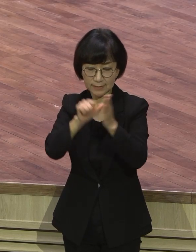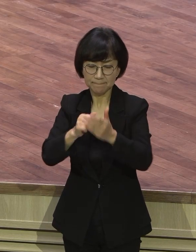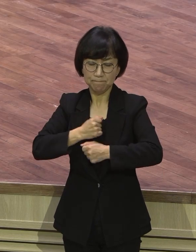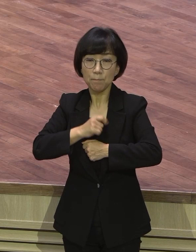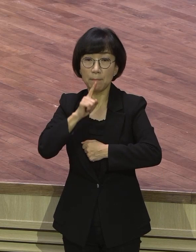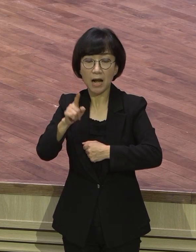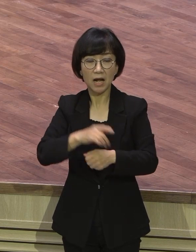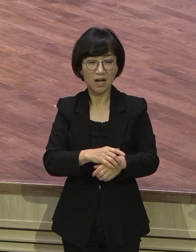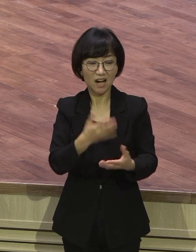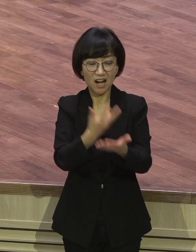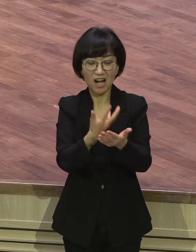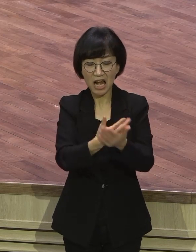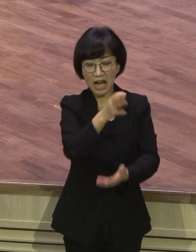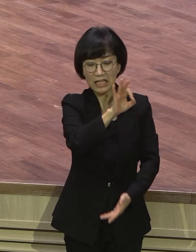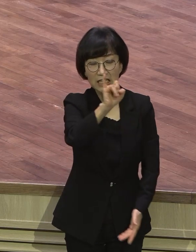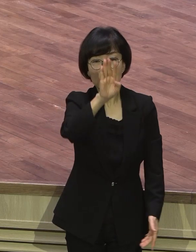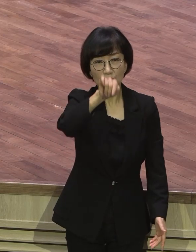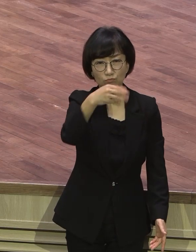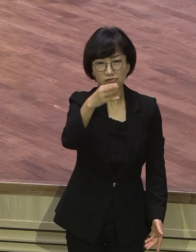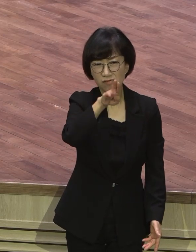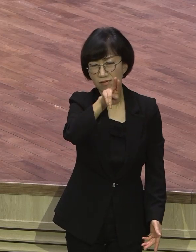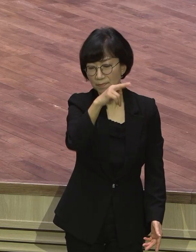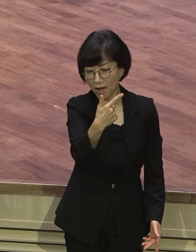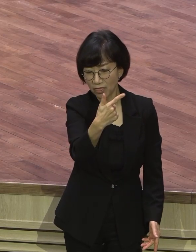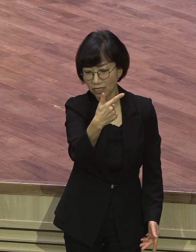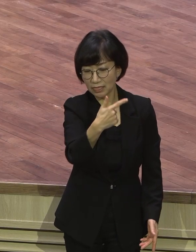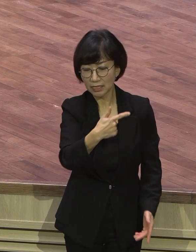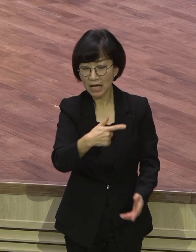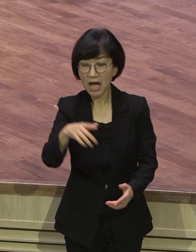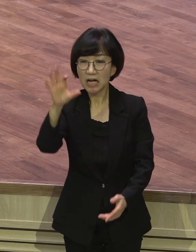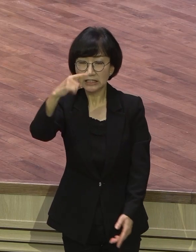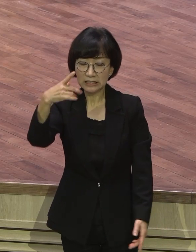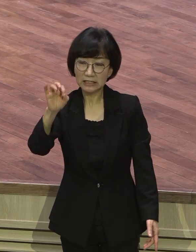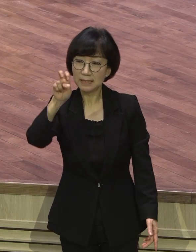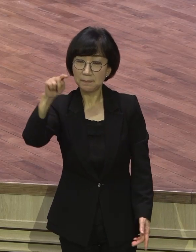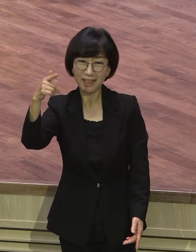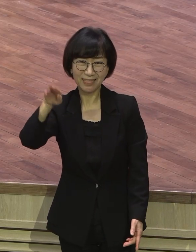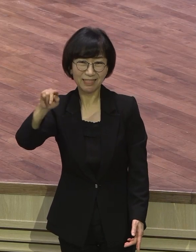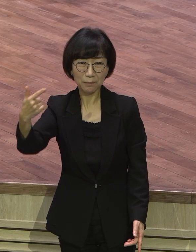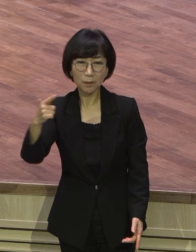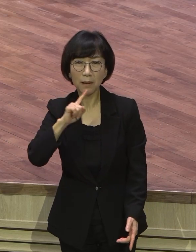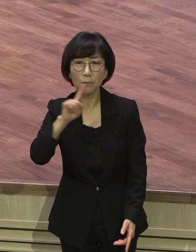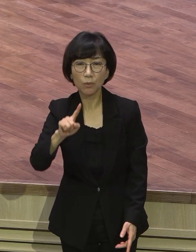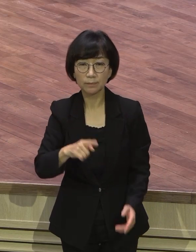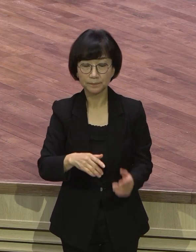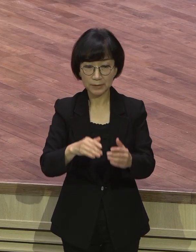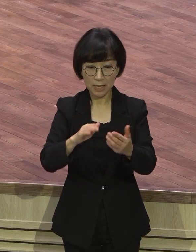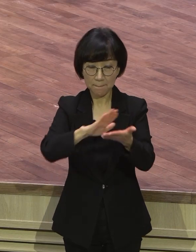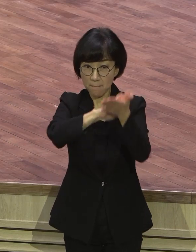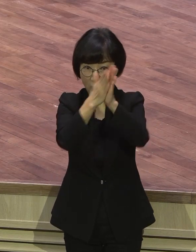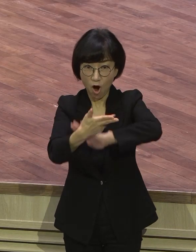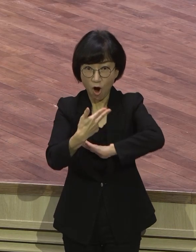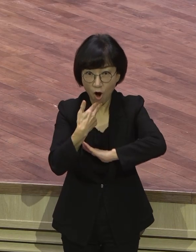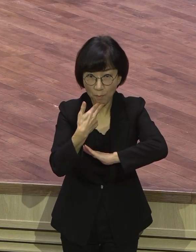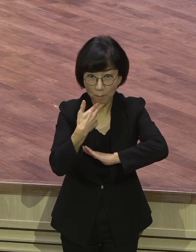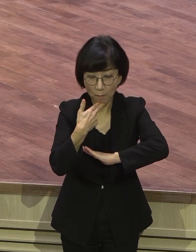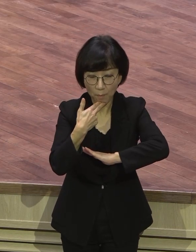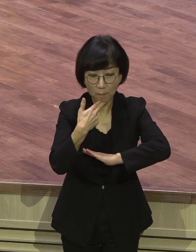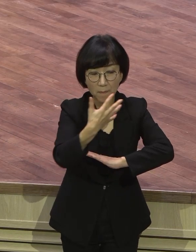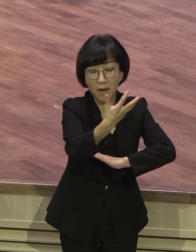이불변 엉 만변 입니다 이불변 엉 만변 이 무슨 말인가 하면 변하지